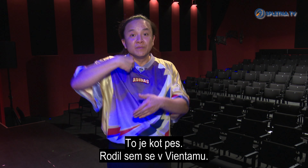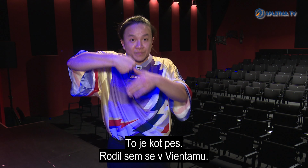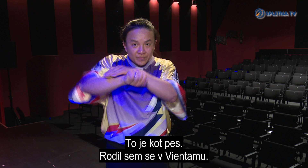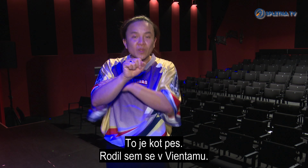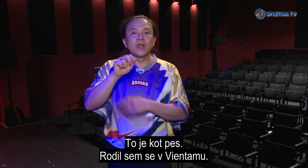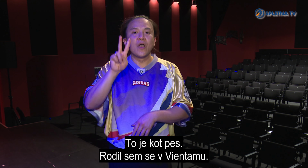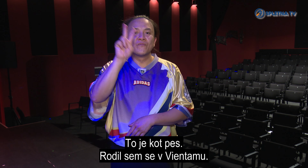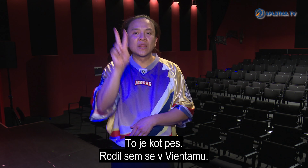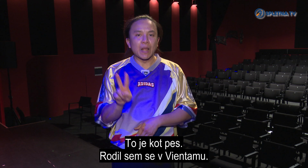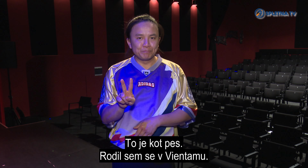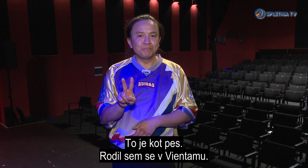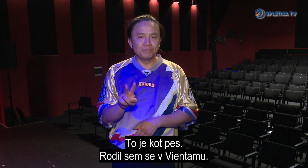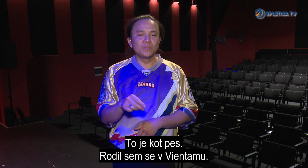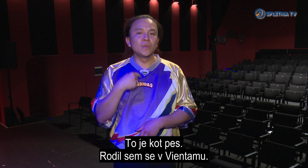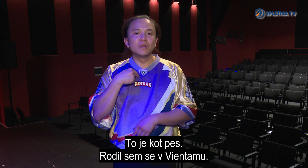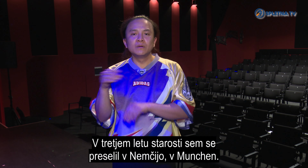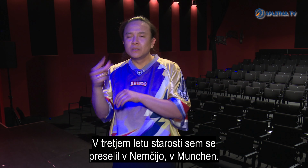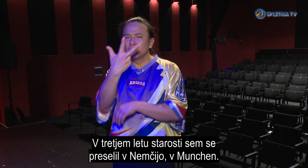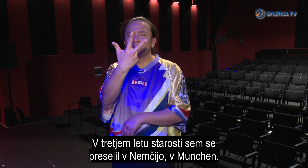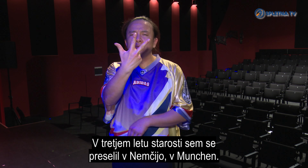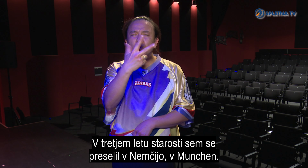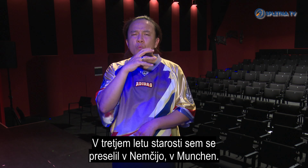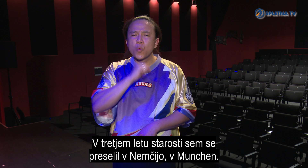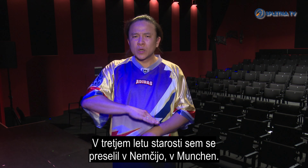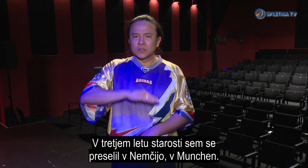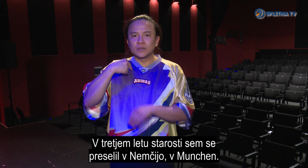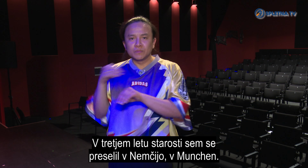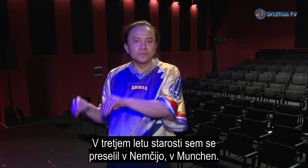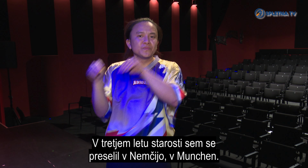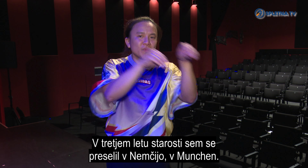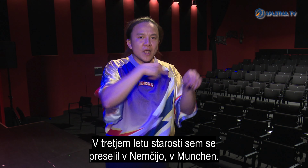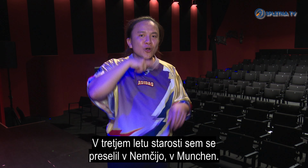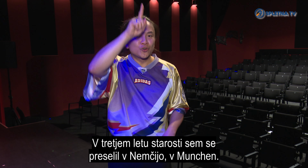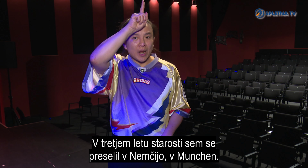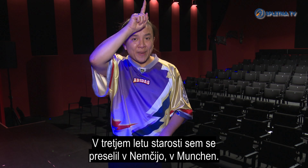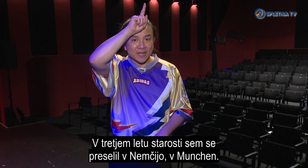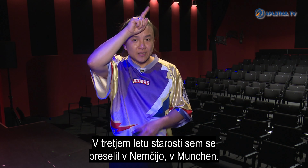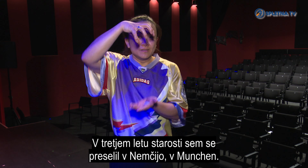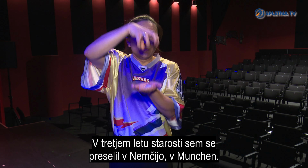Rodil sem se v Vietnamu. V 3. letu starosti sem se preselil v Nemčijo, v München.